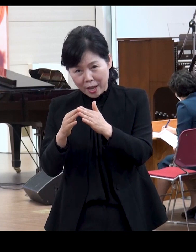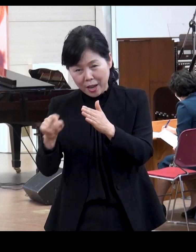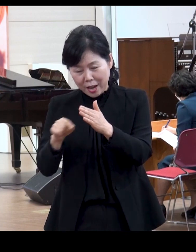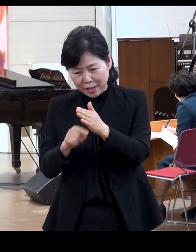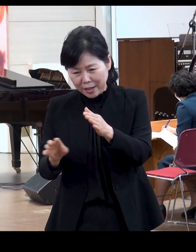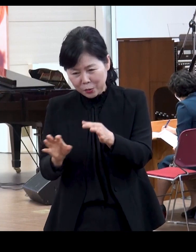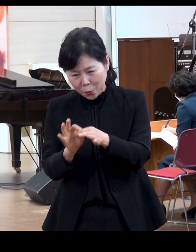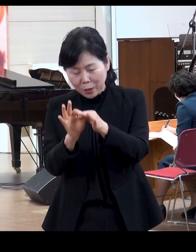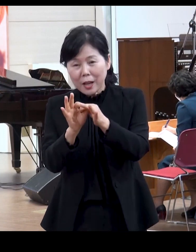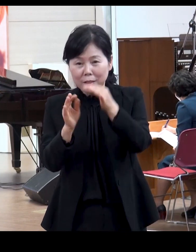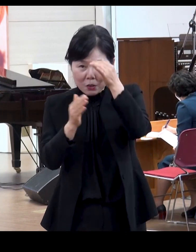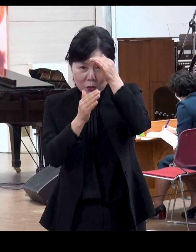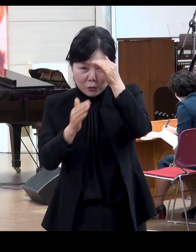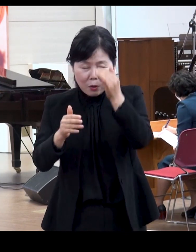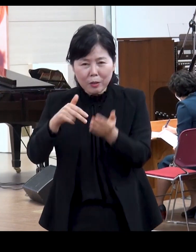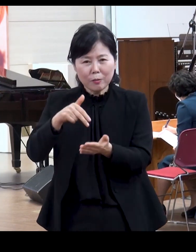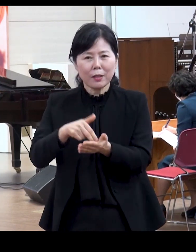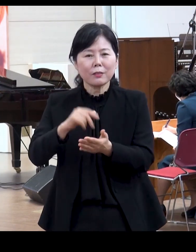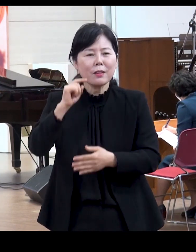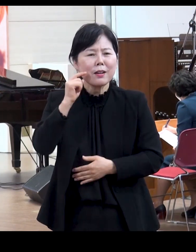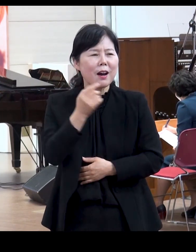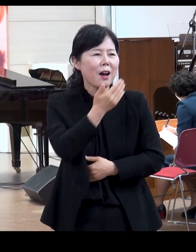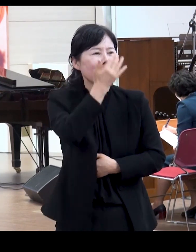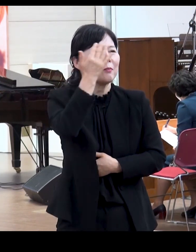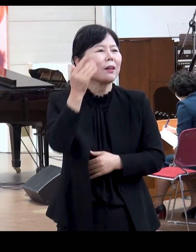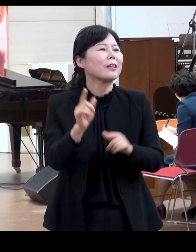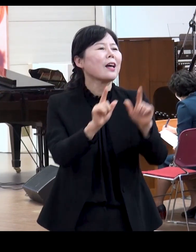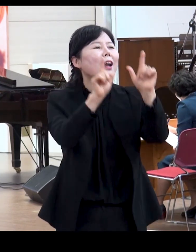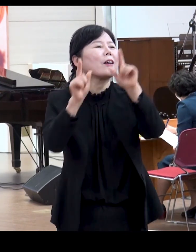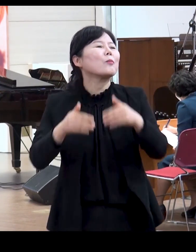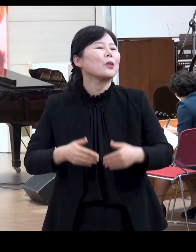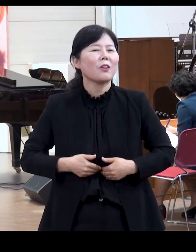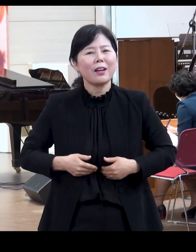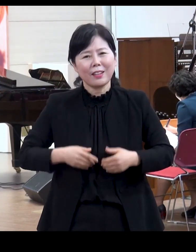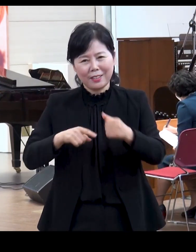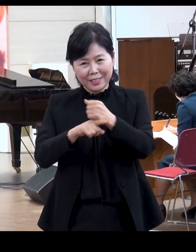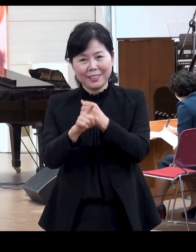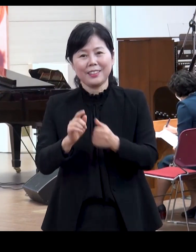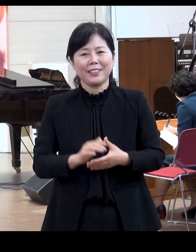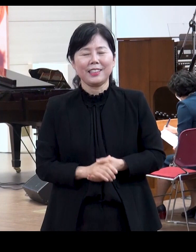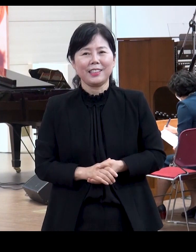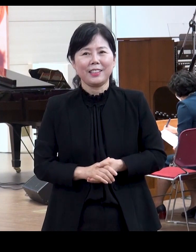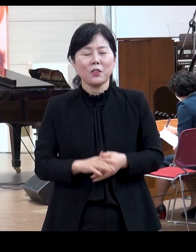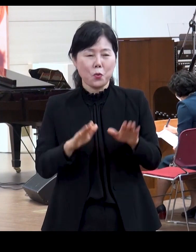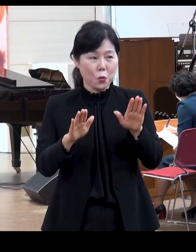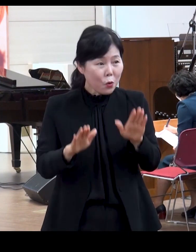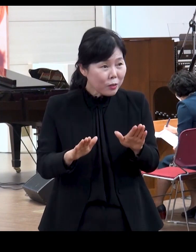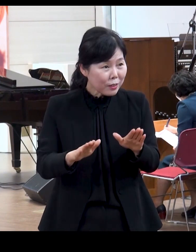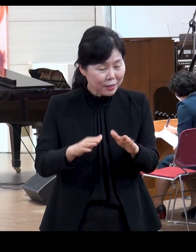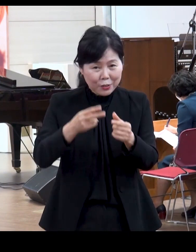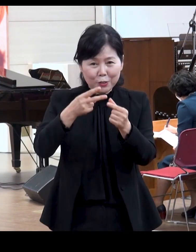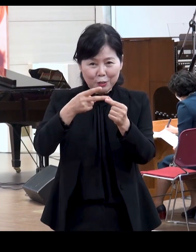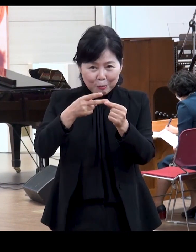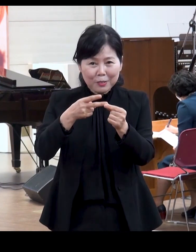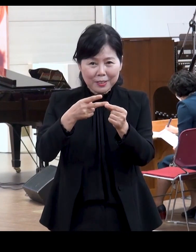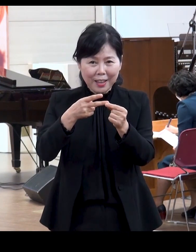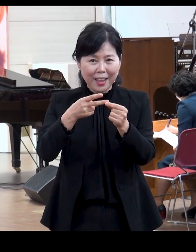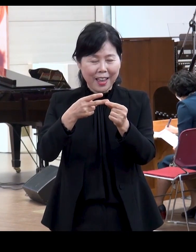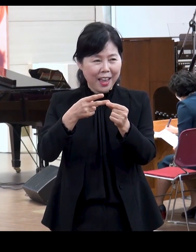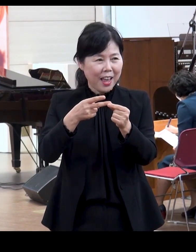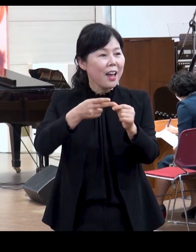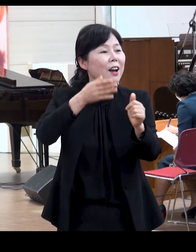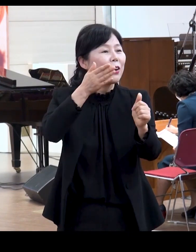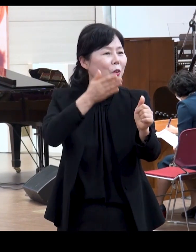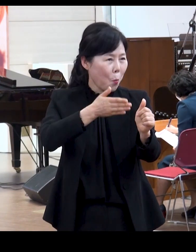바르고 아름답게 살아야 한다. 바로 그걸 말하는 것이죠. 자, 이제 오늘 그 다음에 이어지는 또